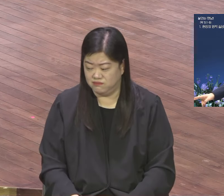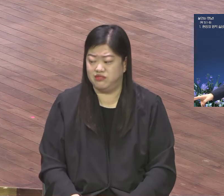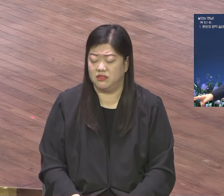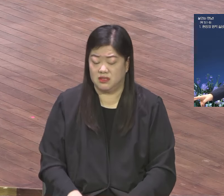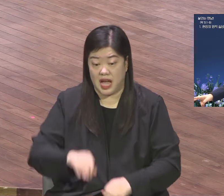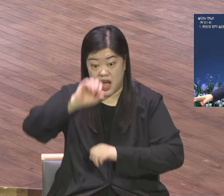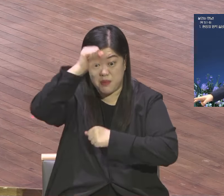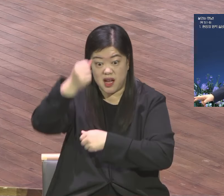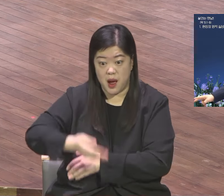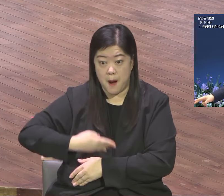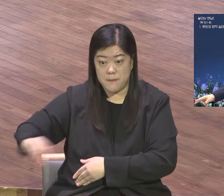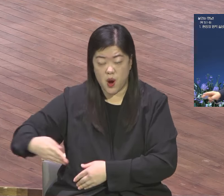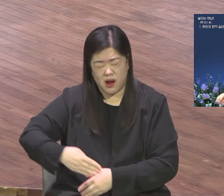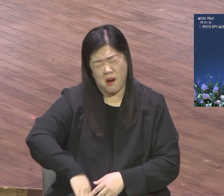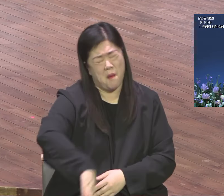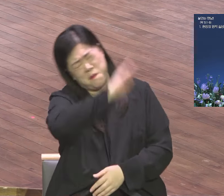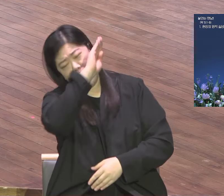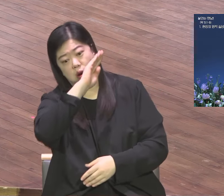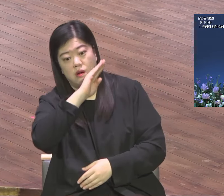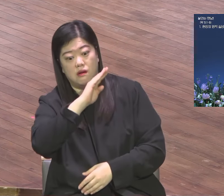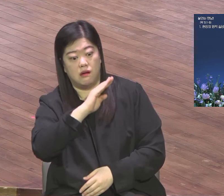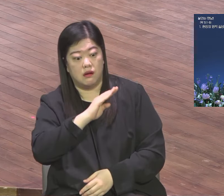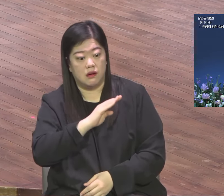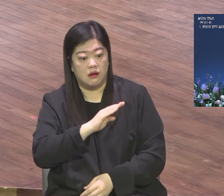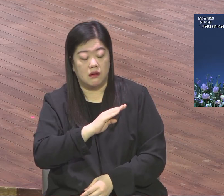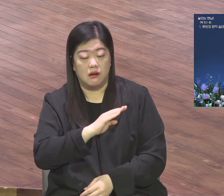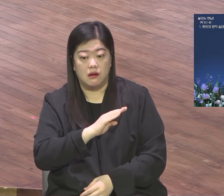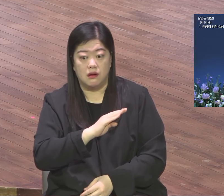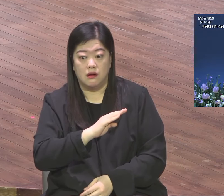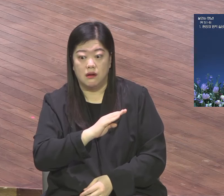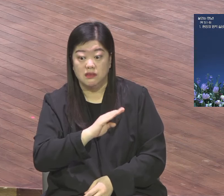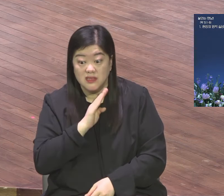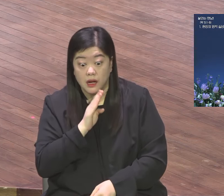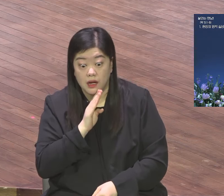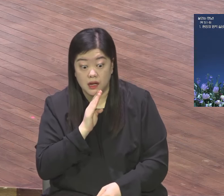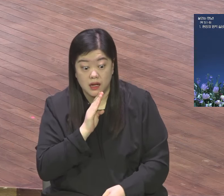발에 차였어요. 귀신 들린 그 아이에게